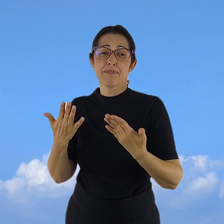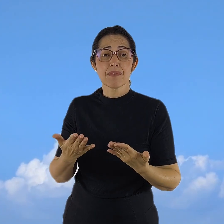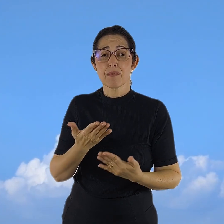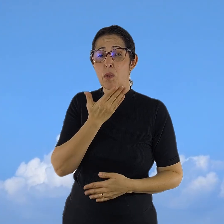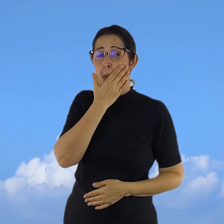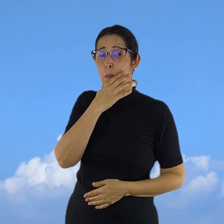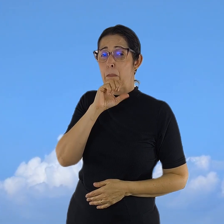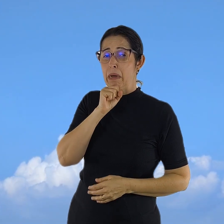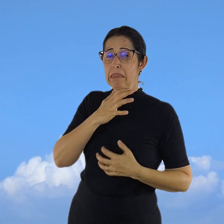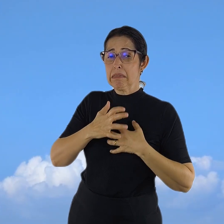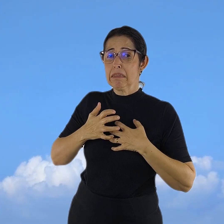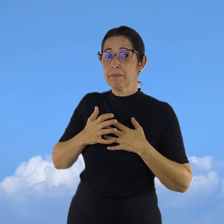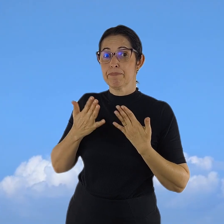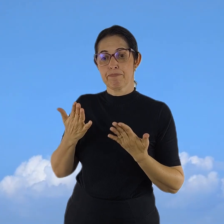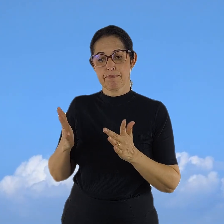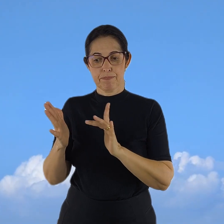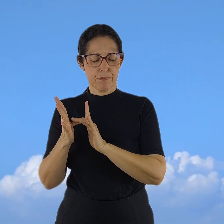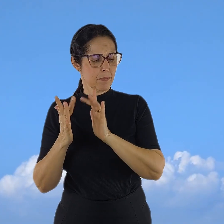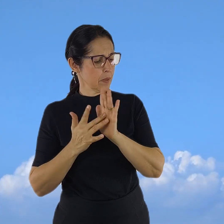desde quando ele está assim?